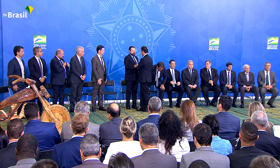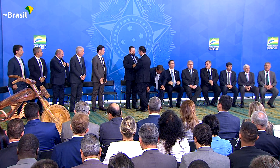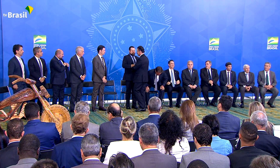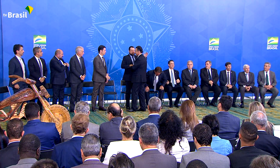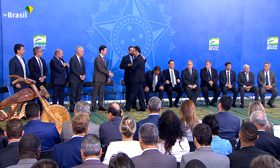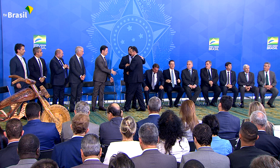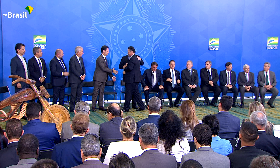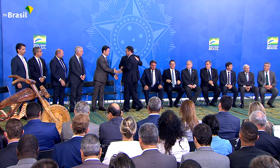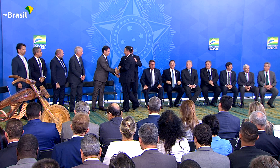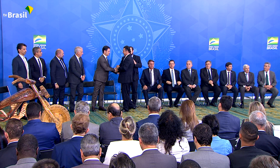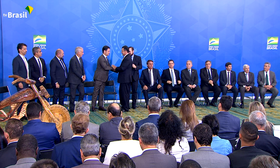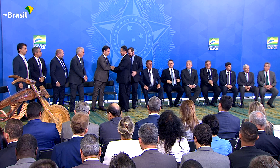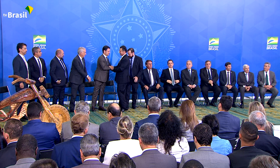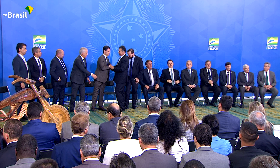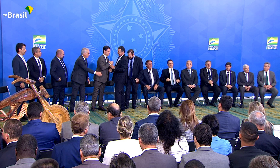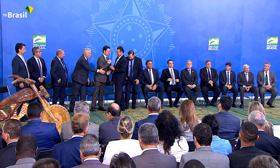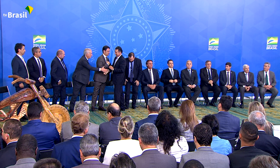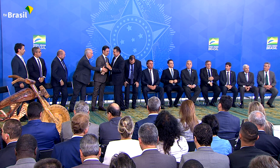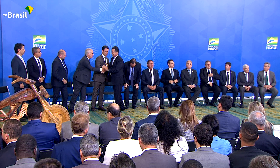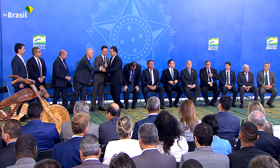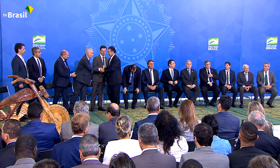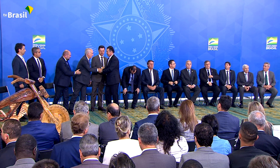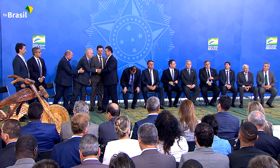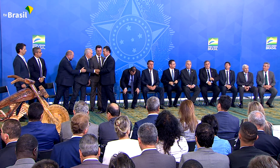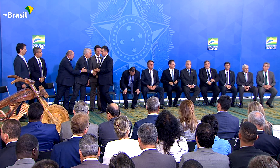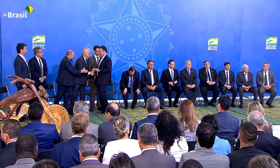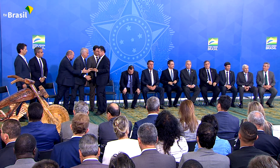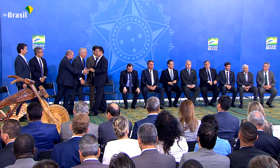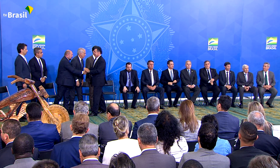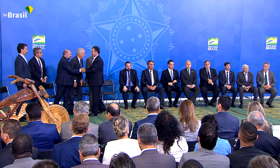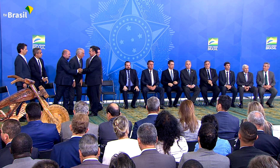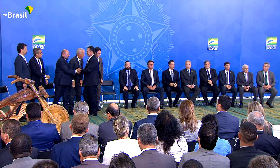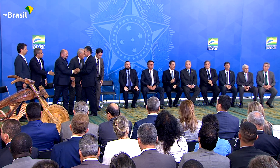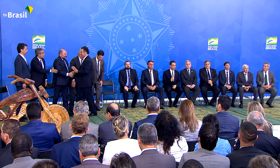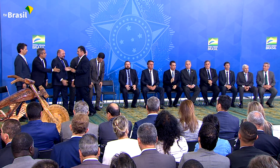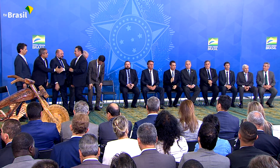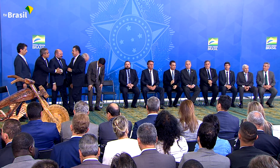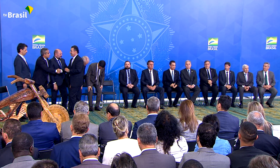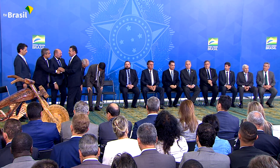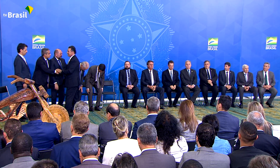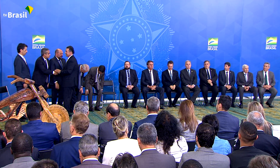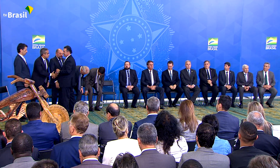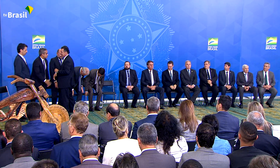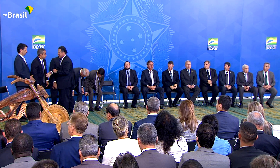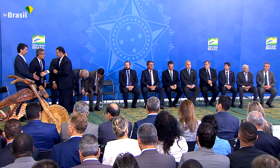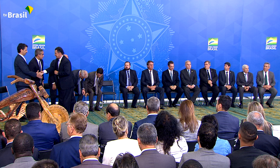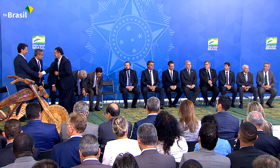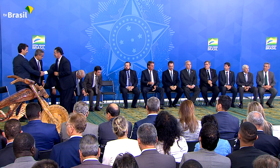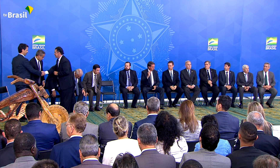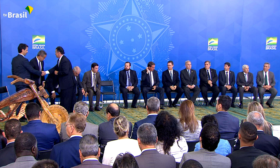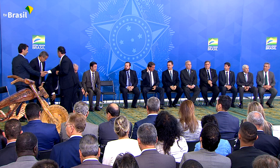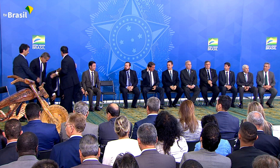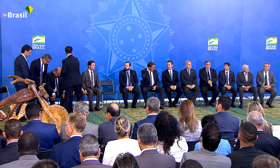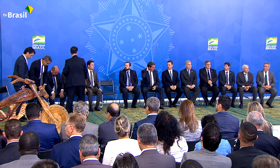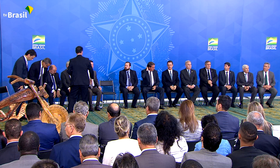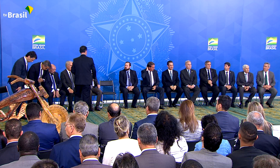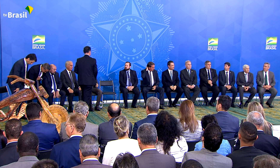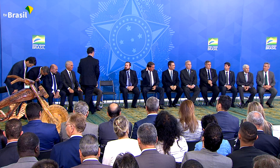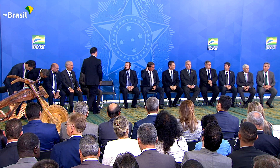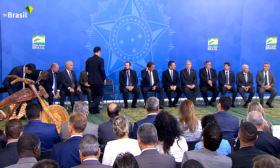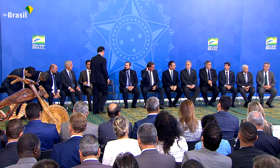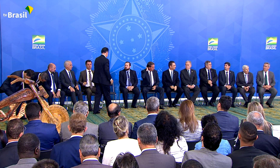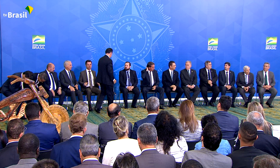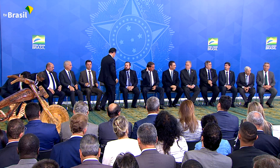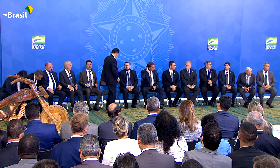e a partir desse momento ouviremos parlamentares das bancadas evangélicas e de Segurança